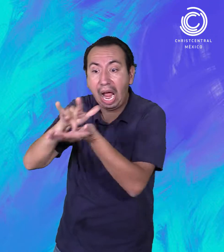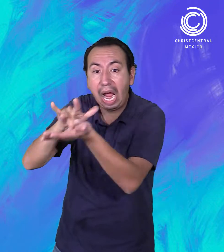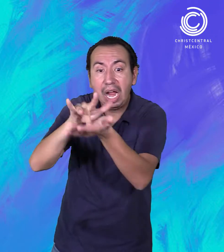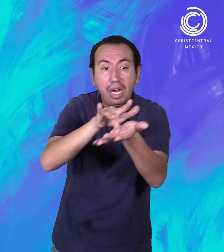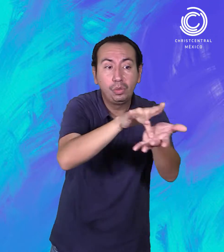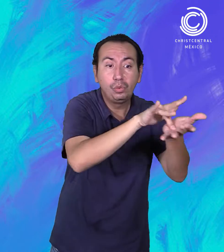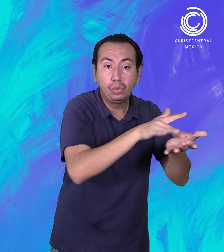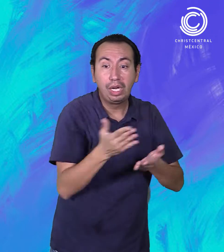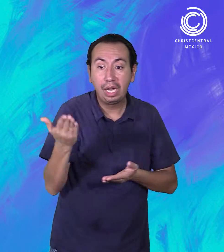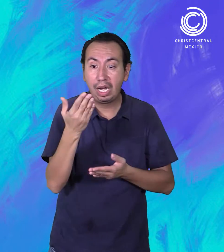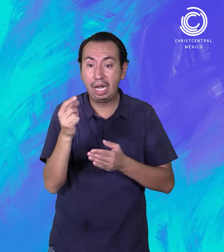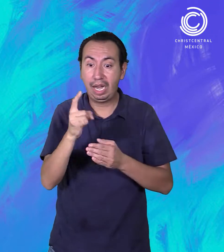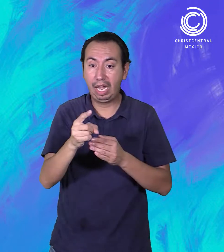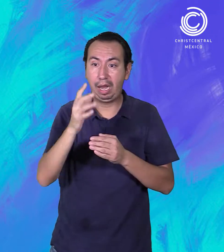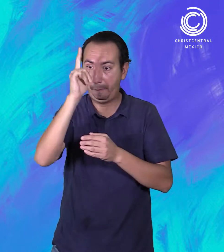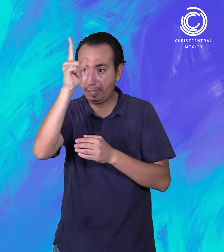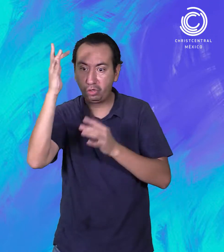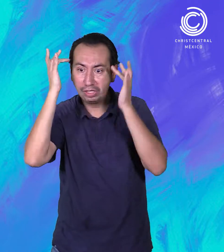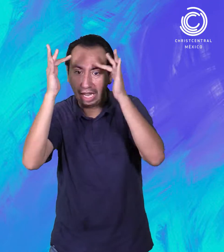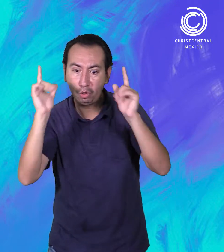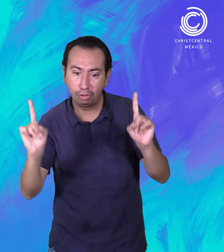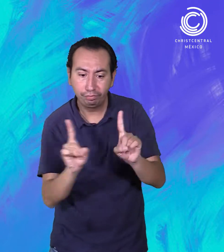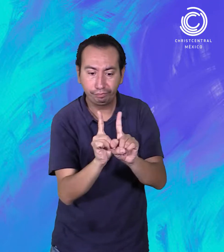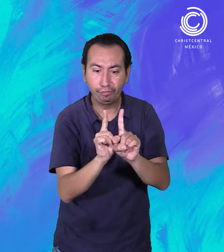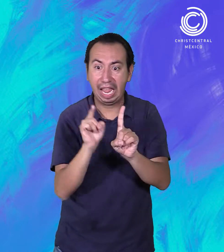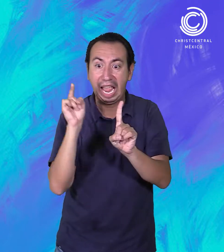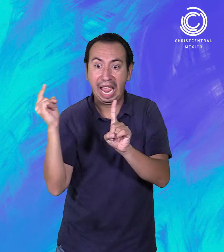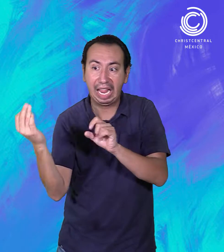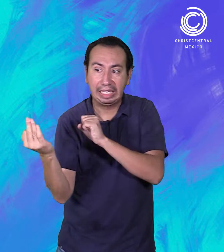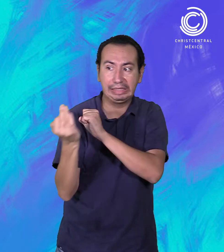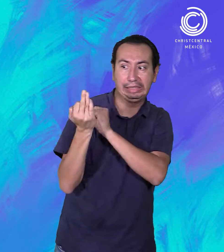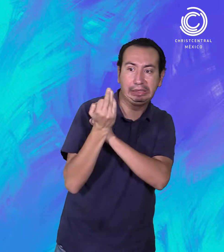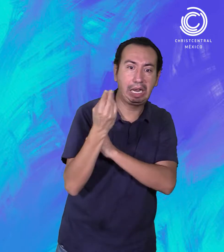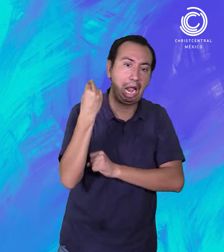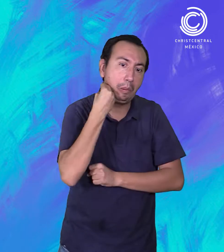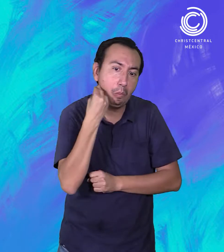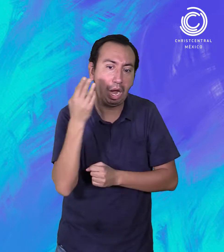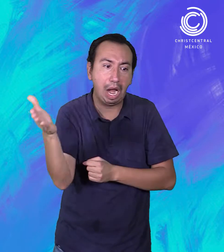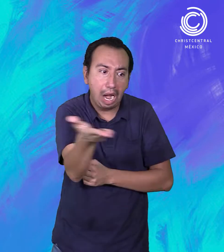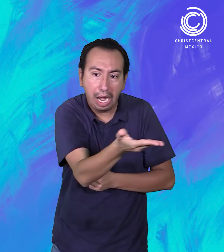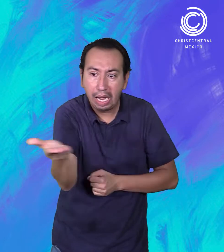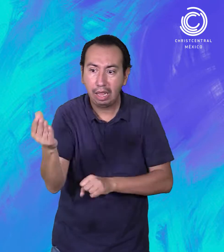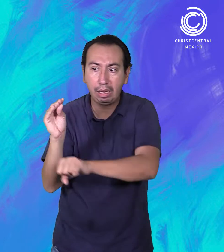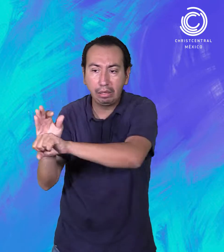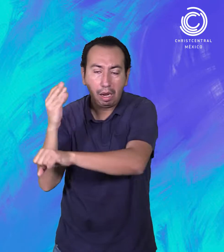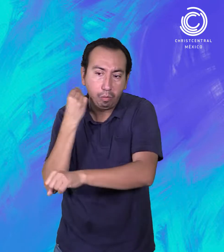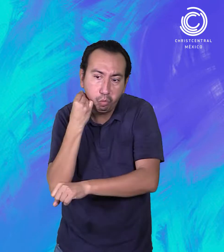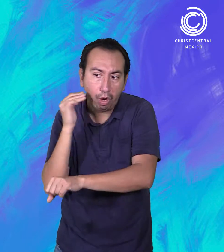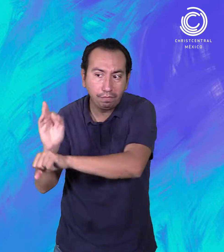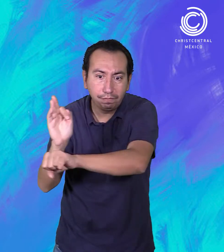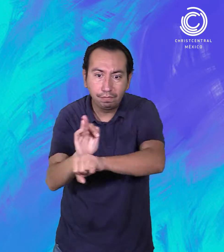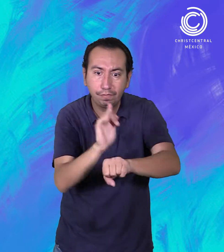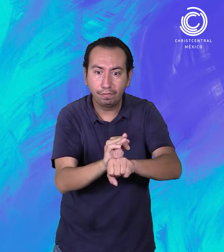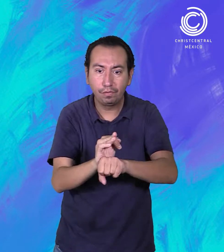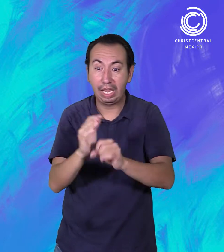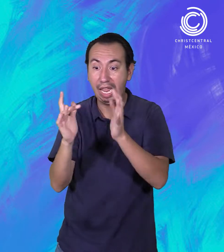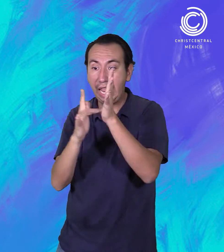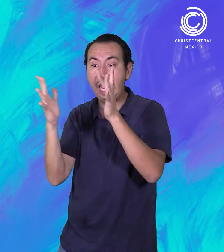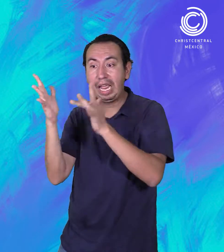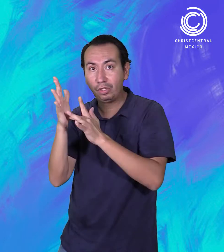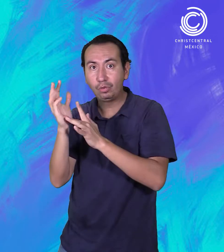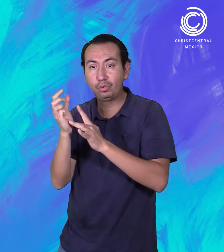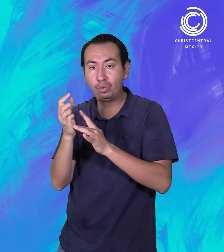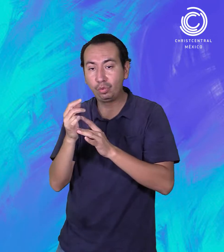persona que está al lado de nosotros, es una especie de abogado. Les conviene, les dice Jesús a los discípulos, que yo me vaya, porque